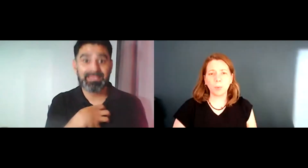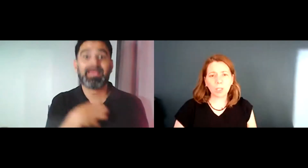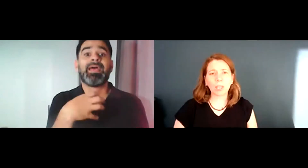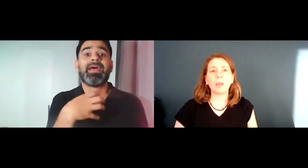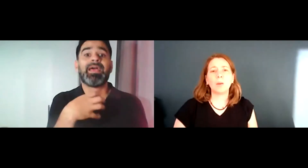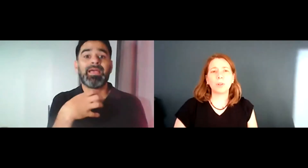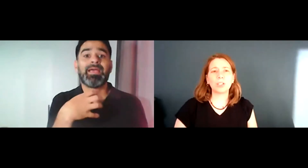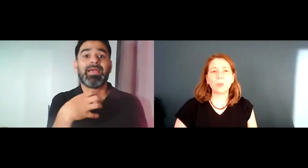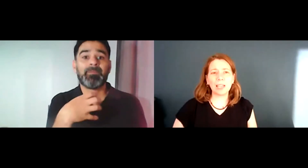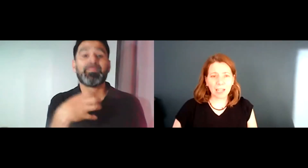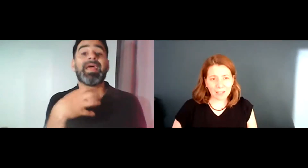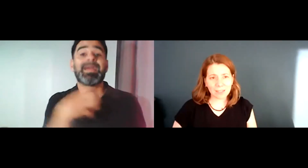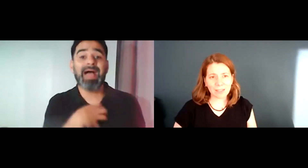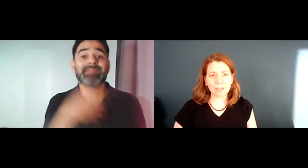qué? Porque yo en las clases